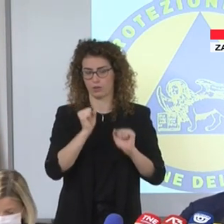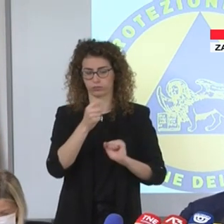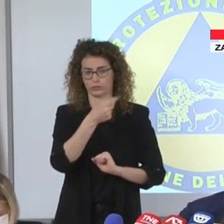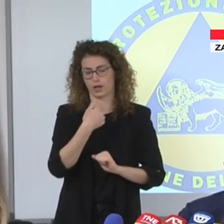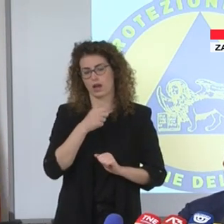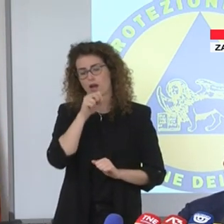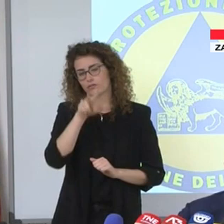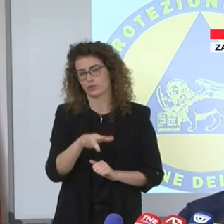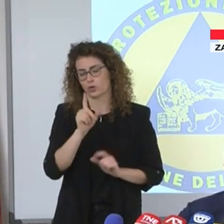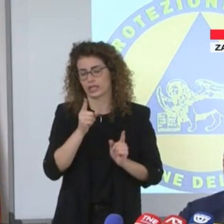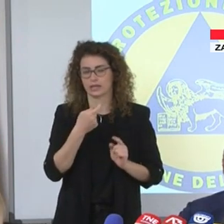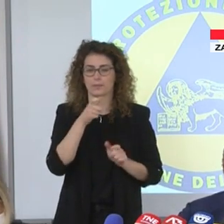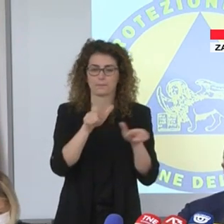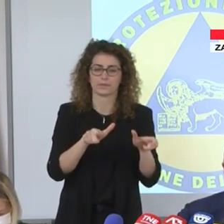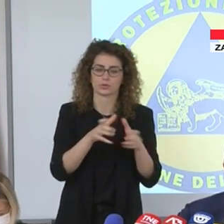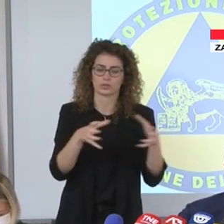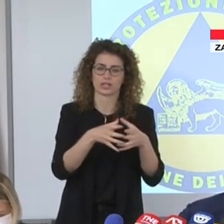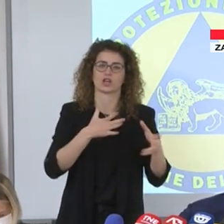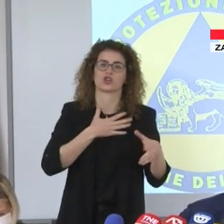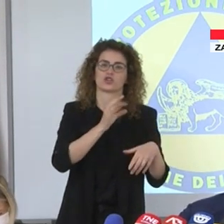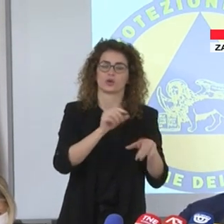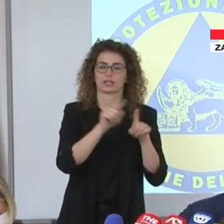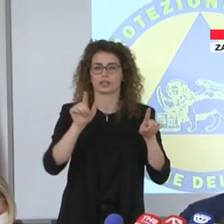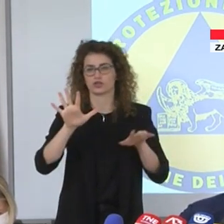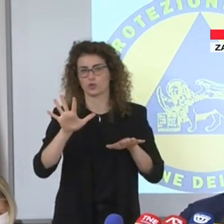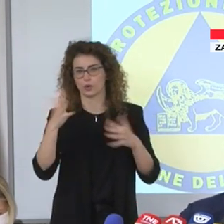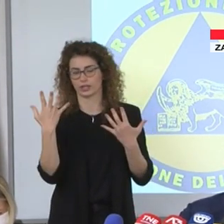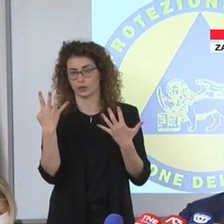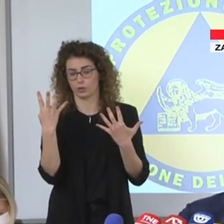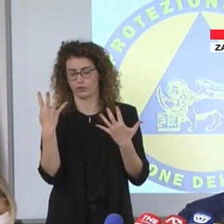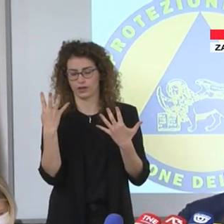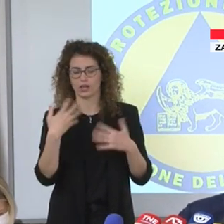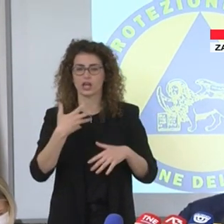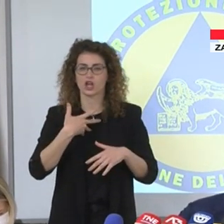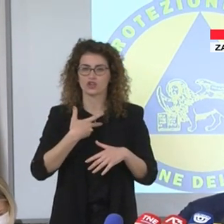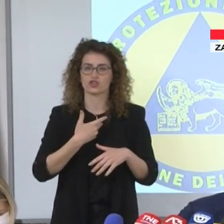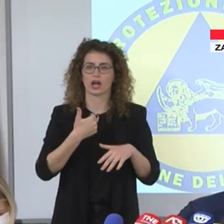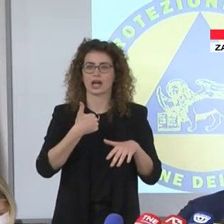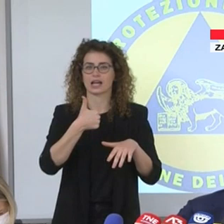faccio ai 50-59, restano 60.265 posti liberi.